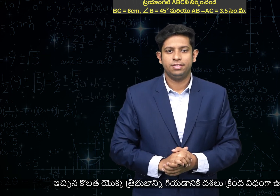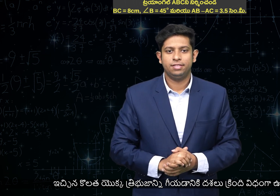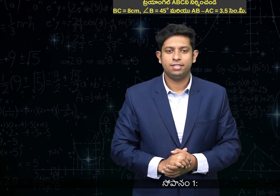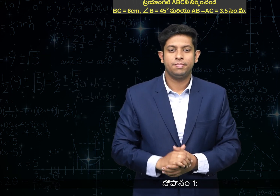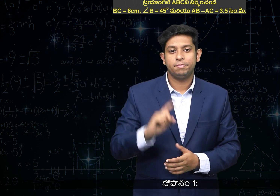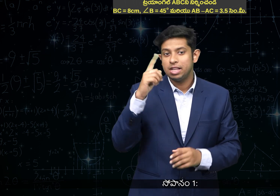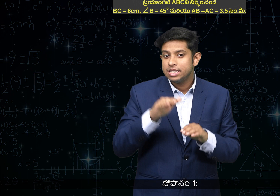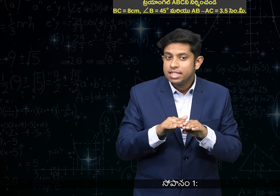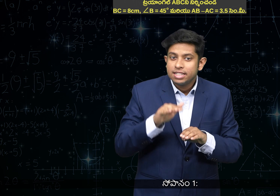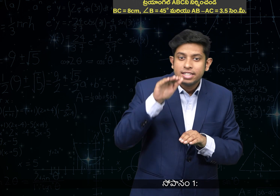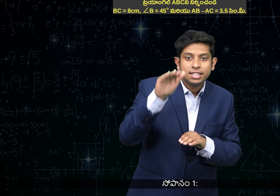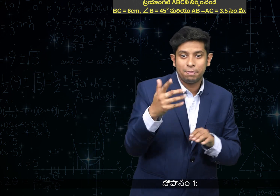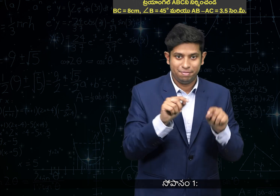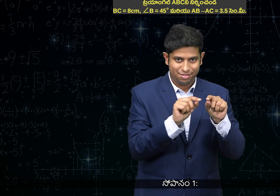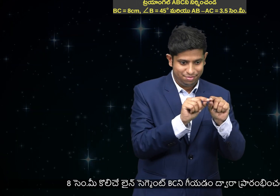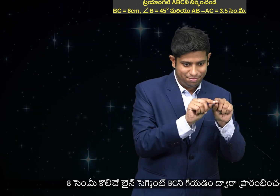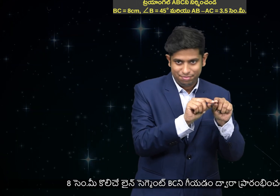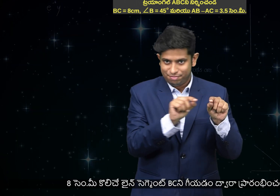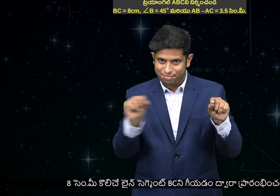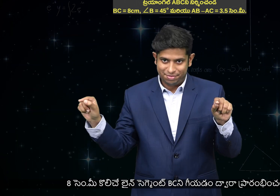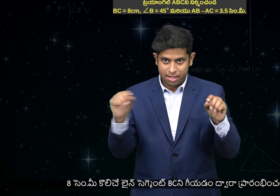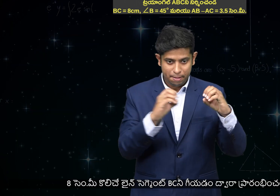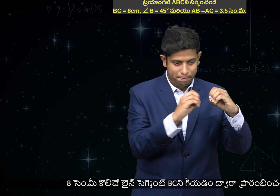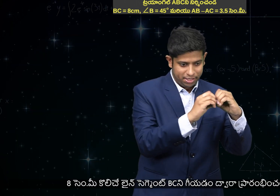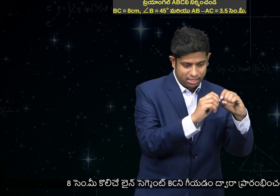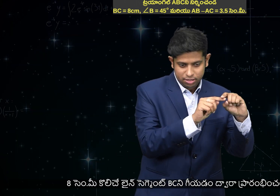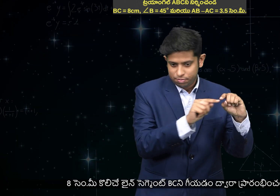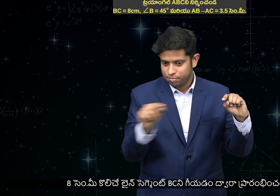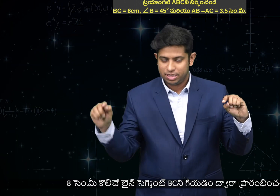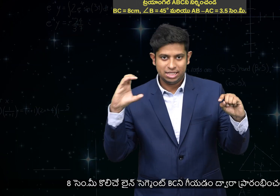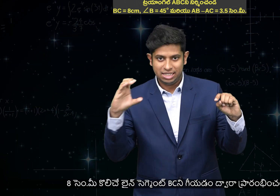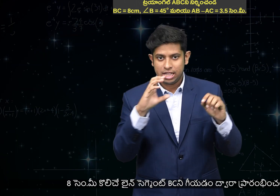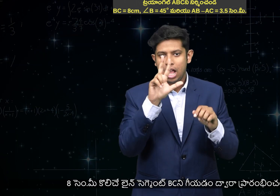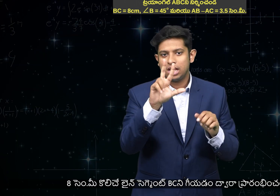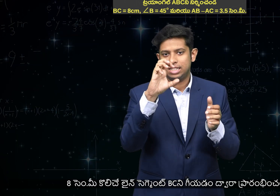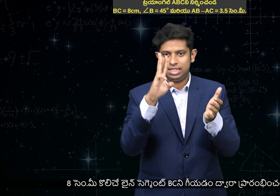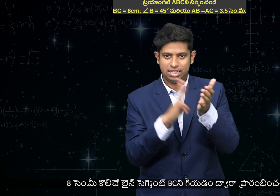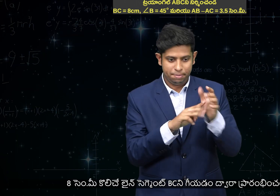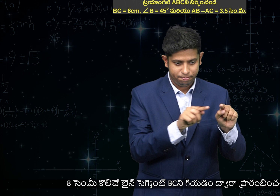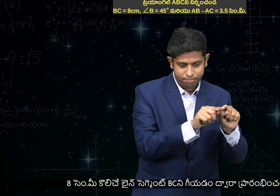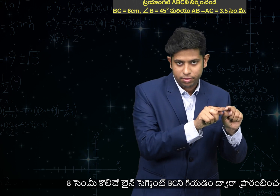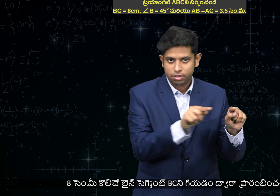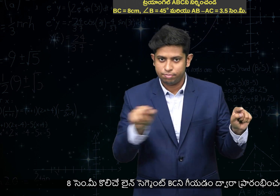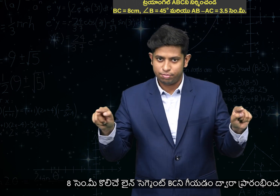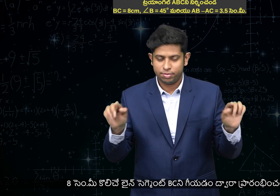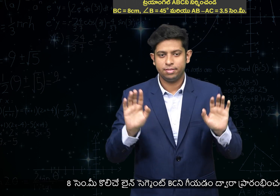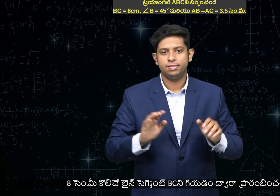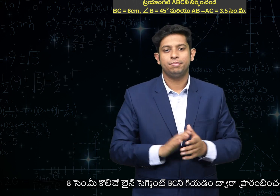ఉన్నాయి. సోపానం 1. 8 సెంటీమీటర్లు కొలిచే లైన్ సెగ్మెంట్ బీసీని గీయడం ద్వారా